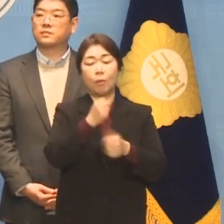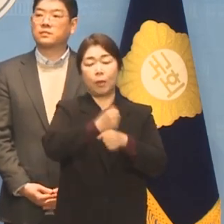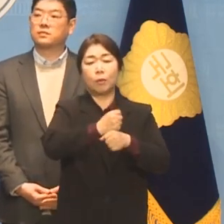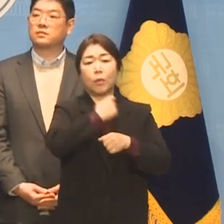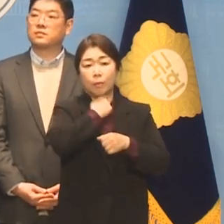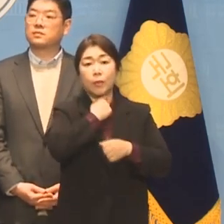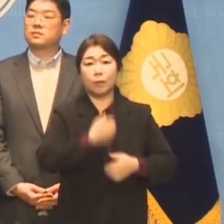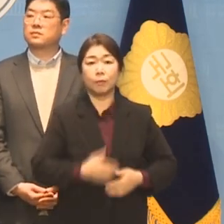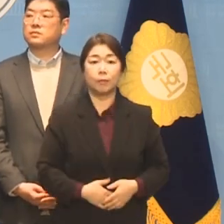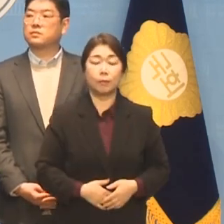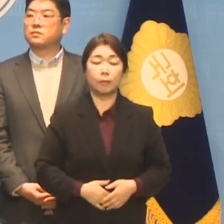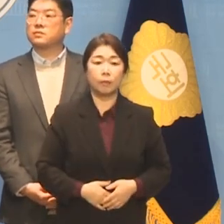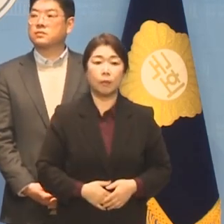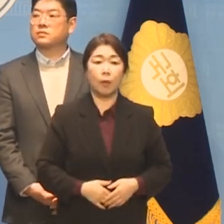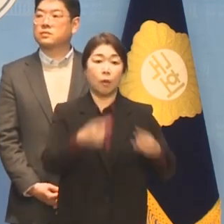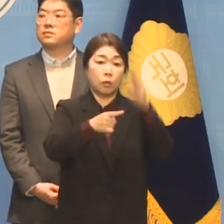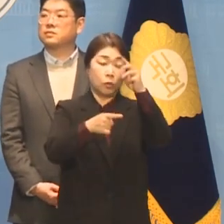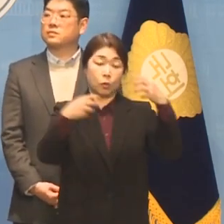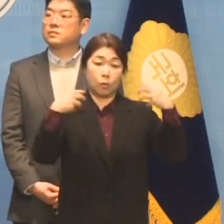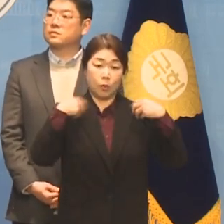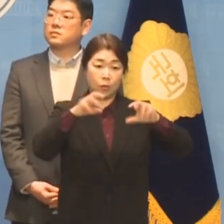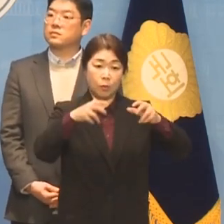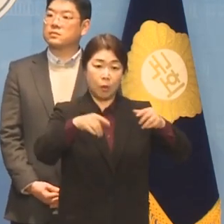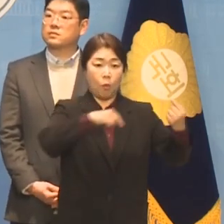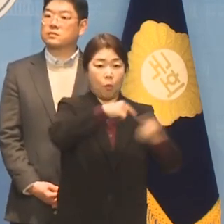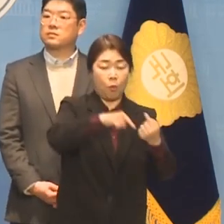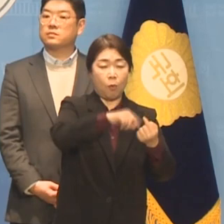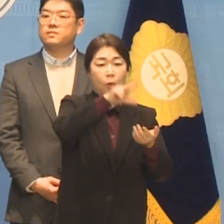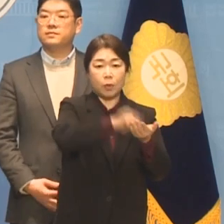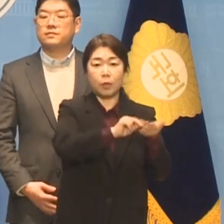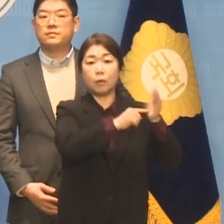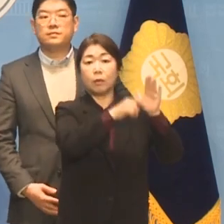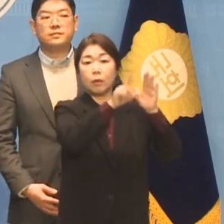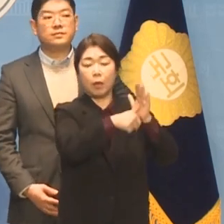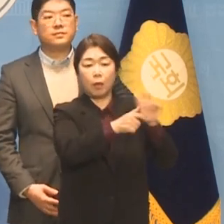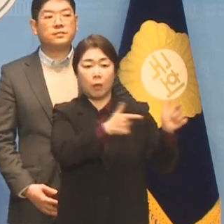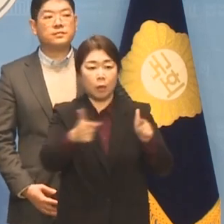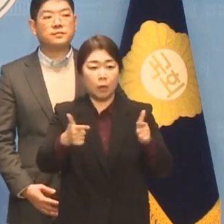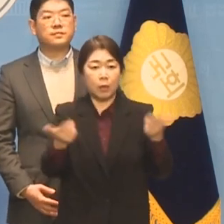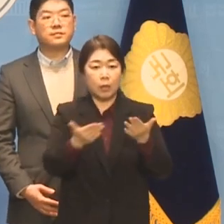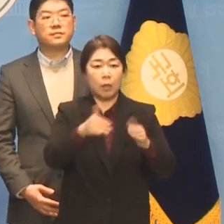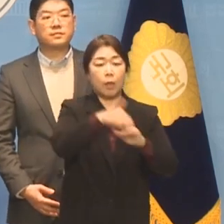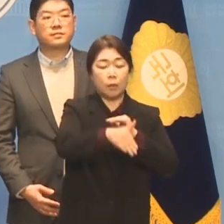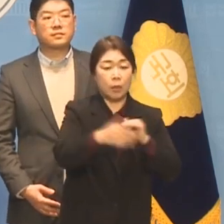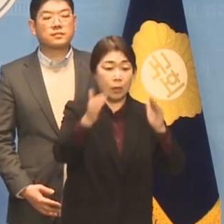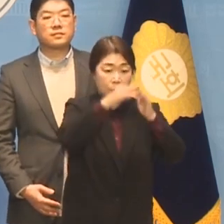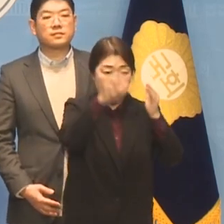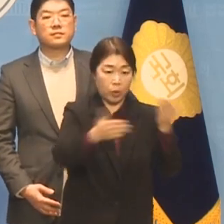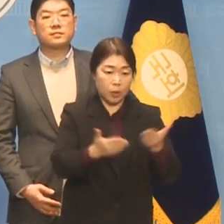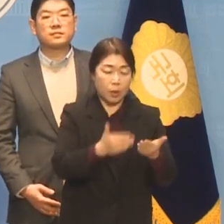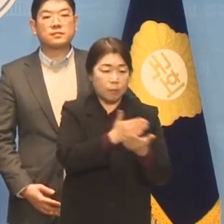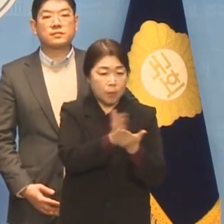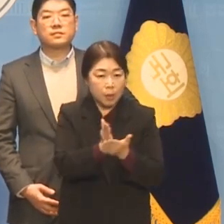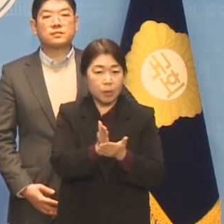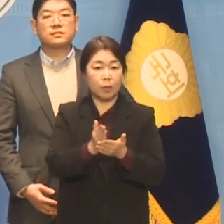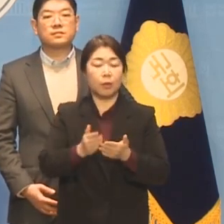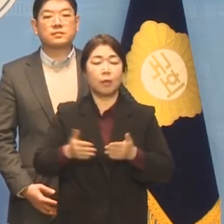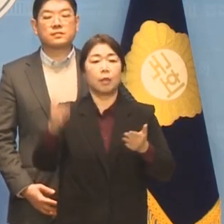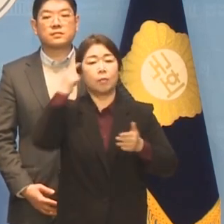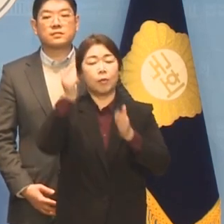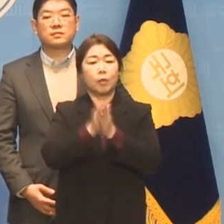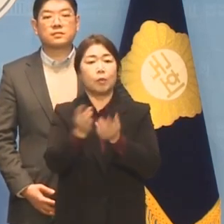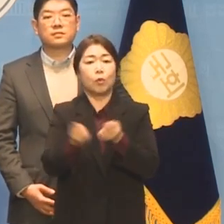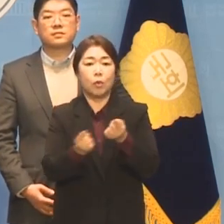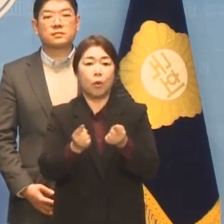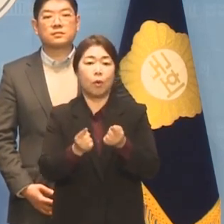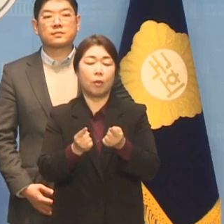보겠습니다. 윤석열 정부는 국정과제를 통해 다양한 근로시간제와 재택근무 등 유연 근무를 활성화하는